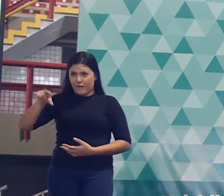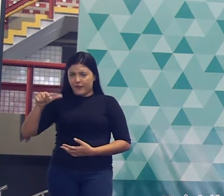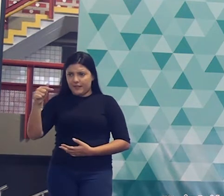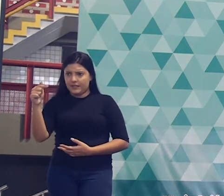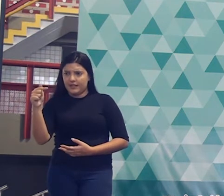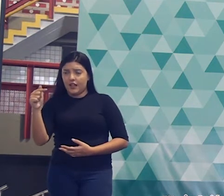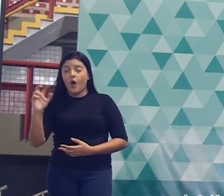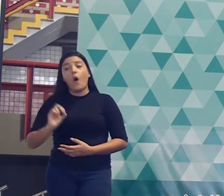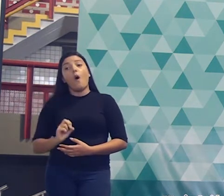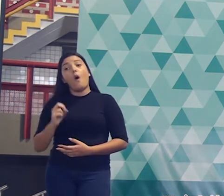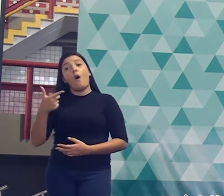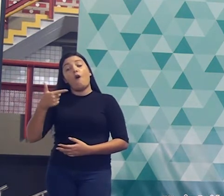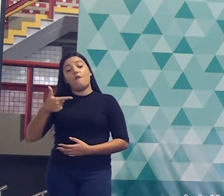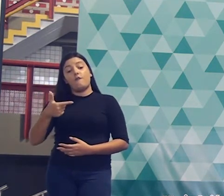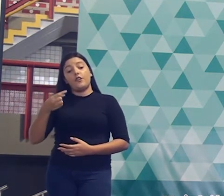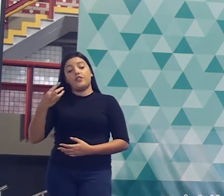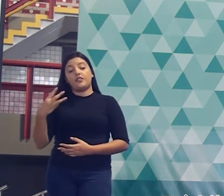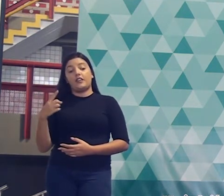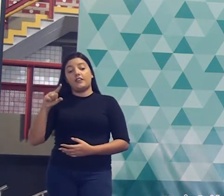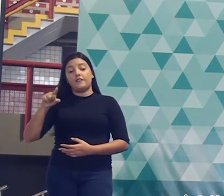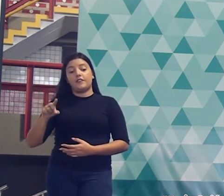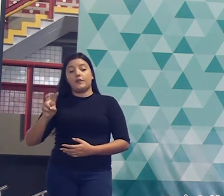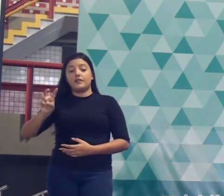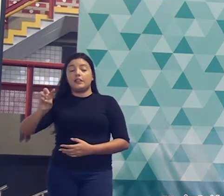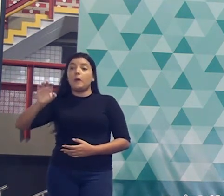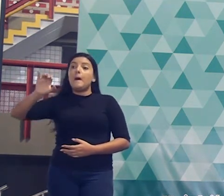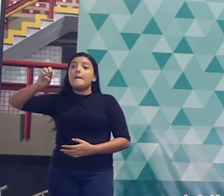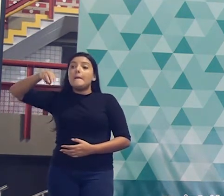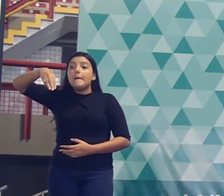ou 23,5 megajoules.